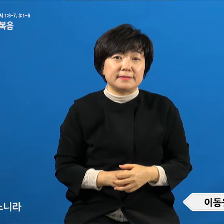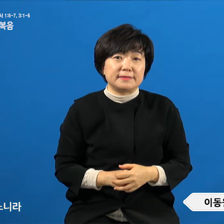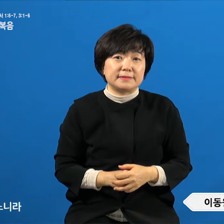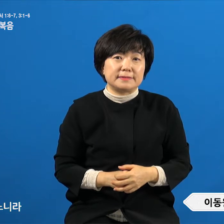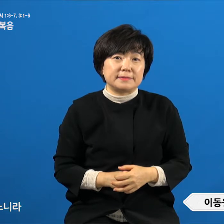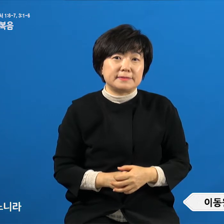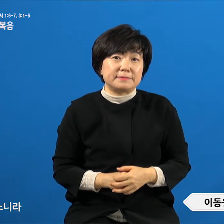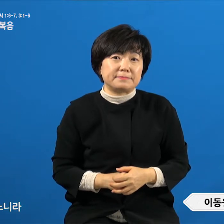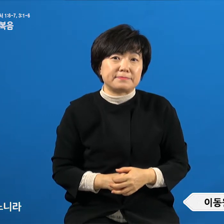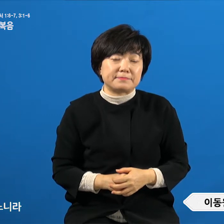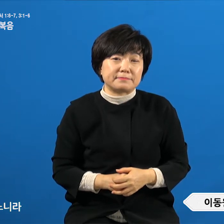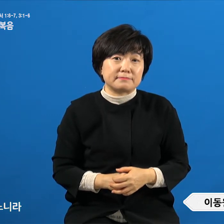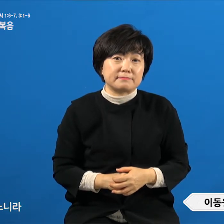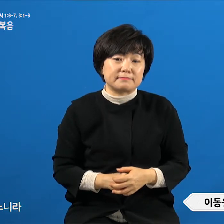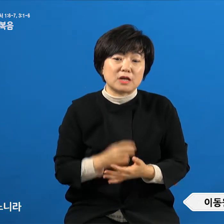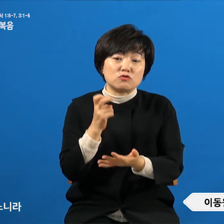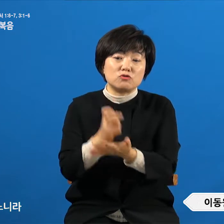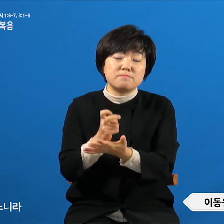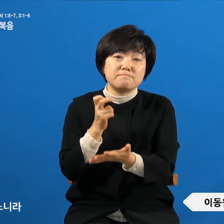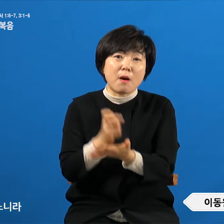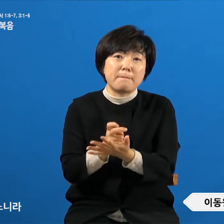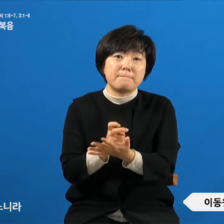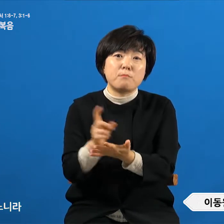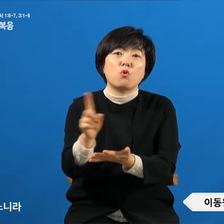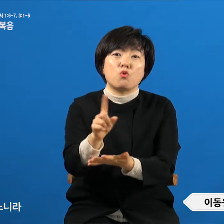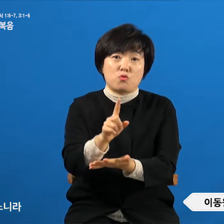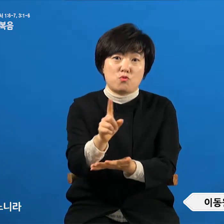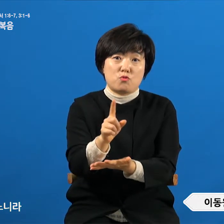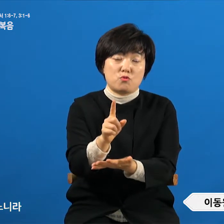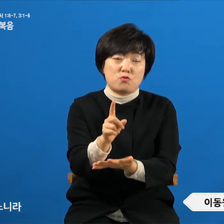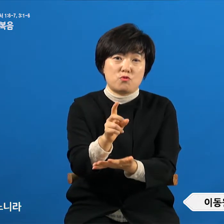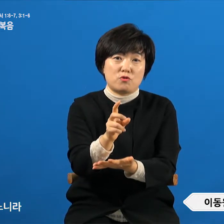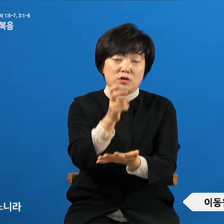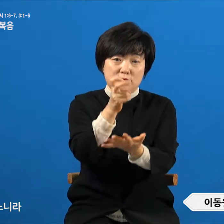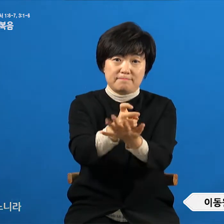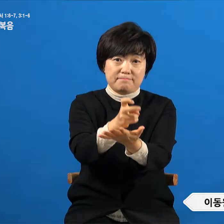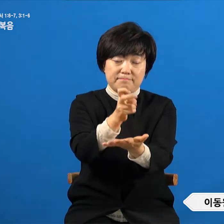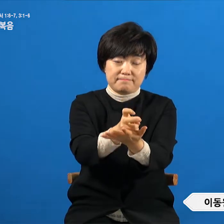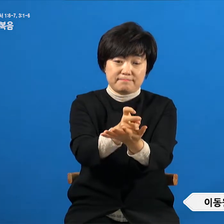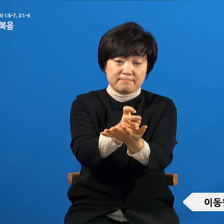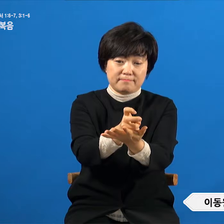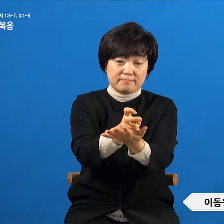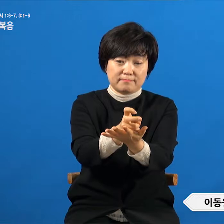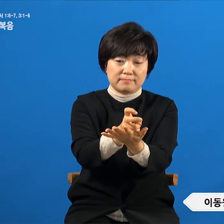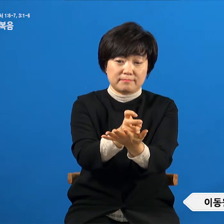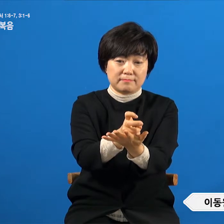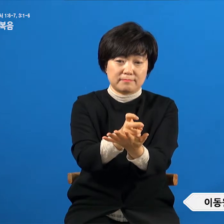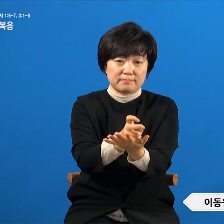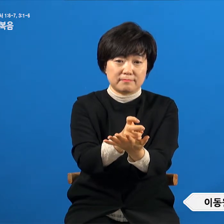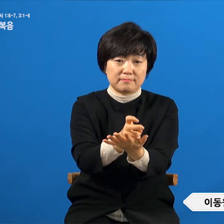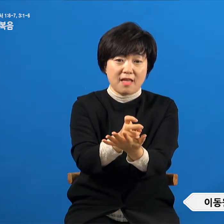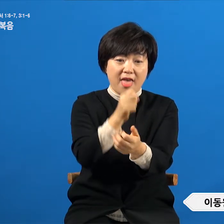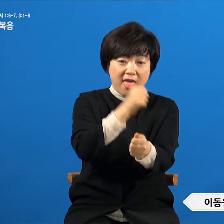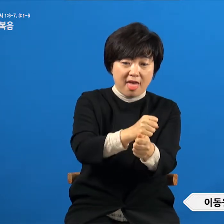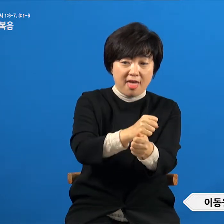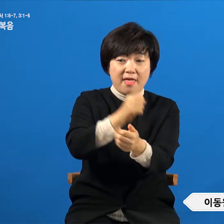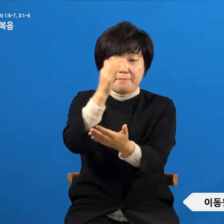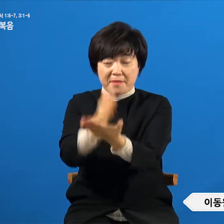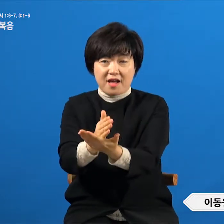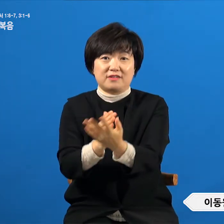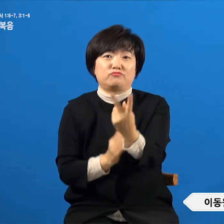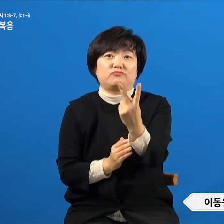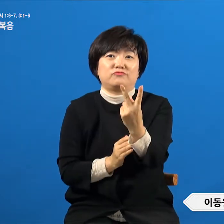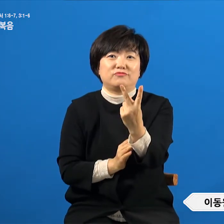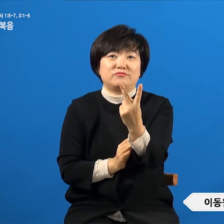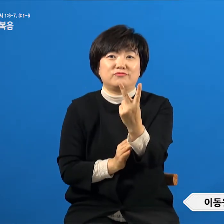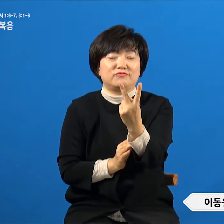자, 율법의 체계가 뭡니까? 율법은 뭐냐? 한마디로 말하면 율법의 체계는 하라 하지 말라, 이